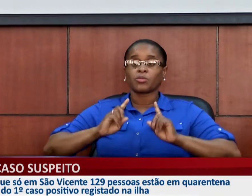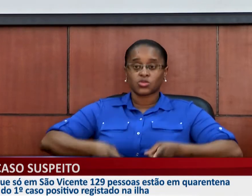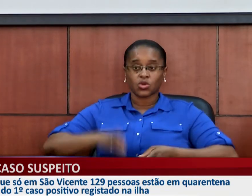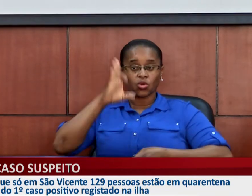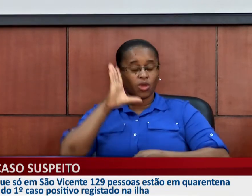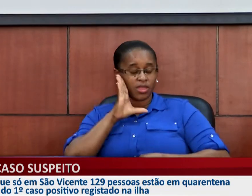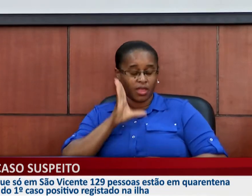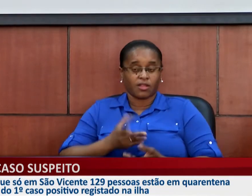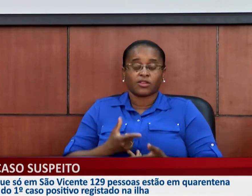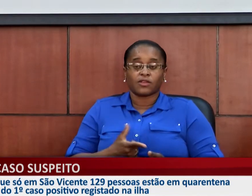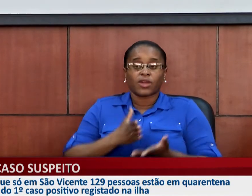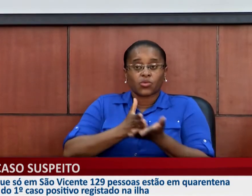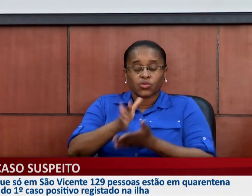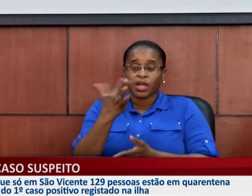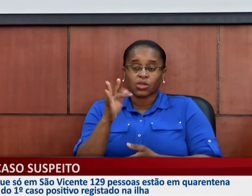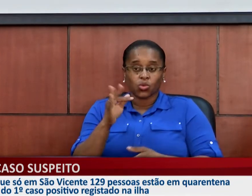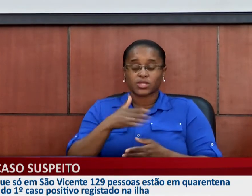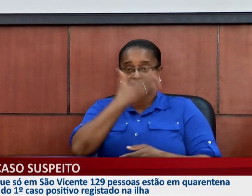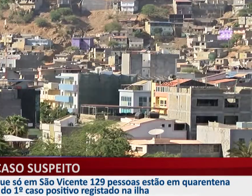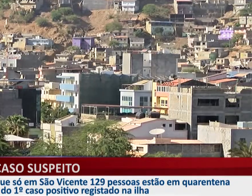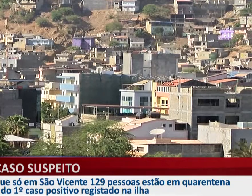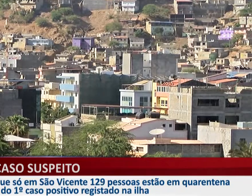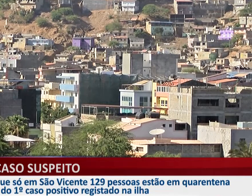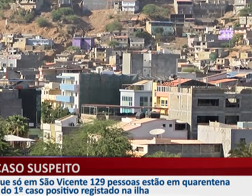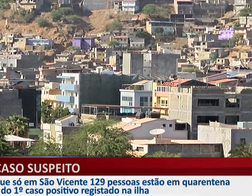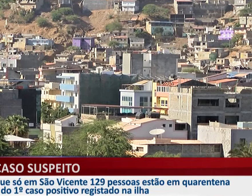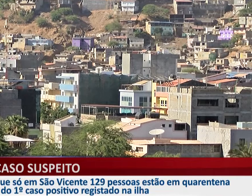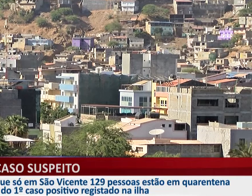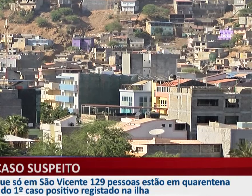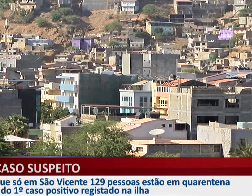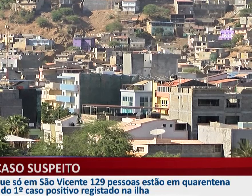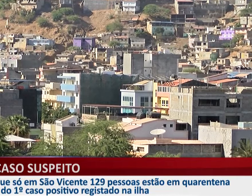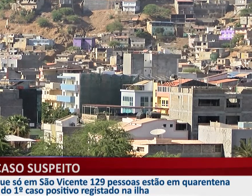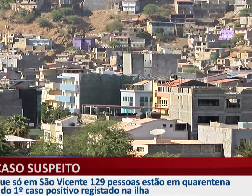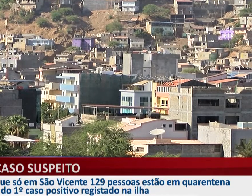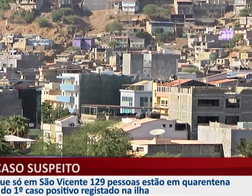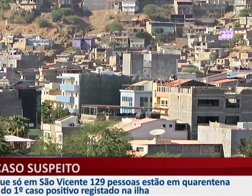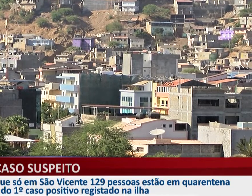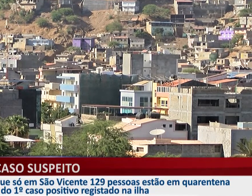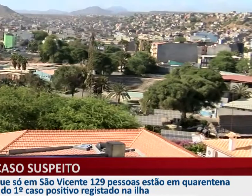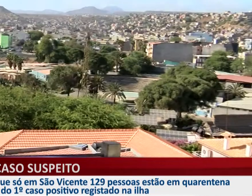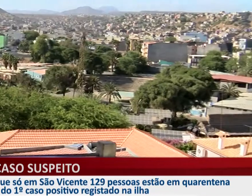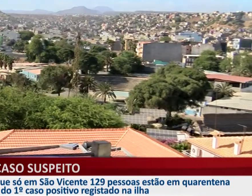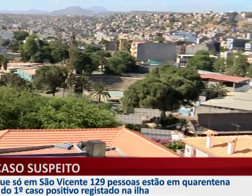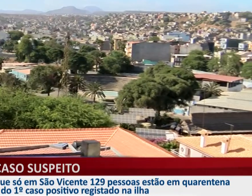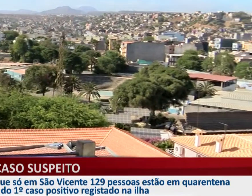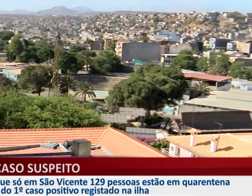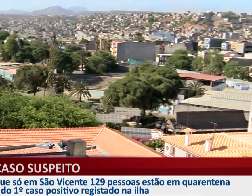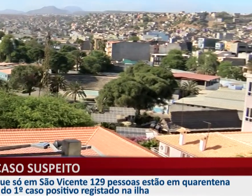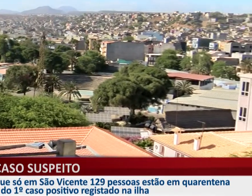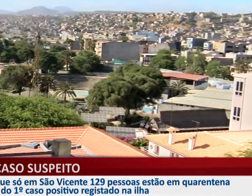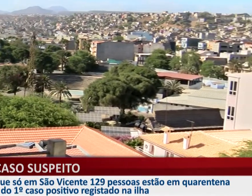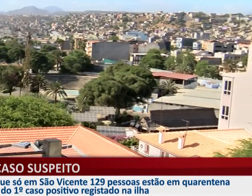que vai continuar ainda por 14 dias a nível domiciliar. Em regime de quarentena obrigatória, avançou que só na praia estão